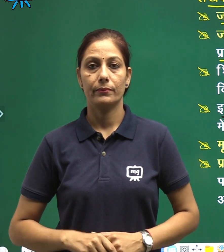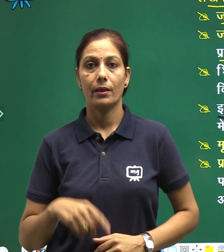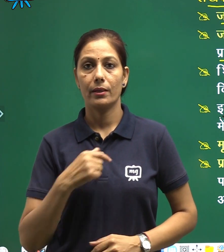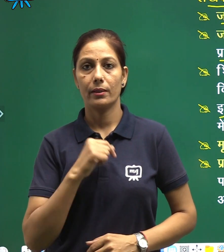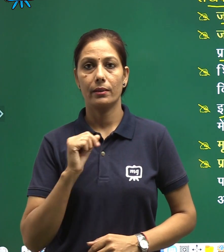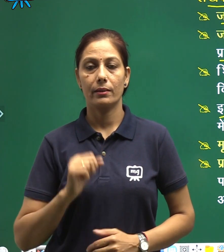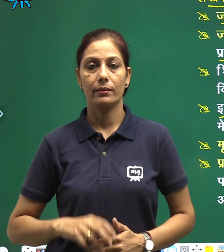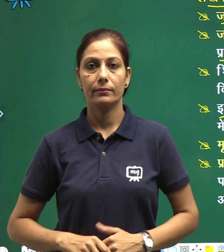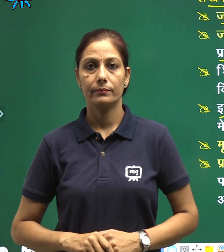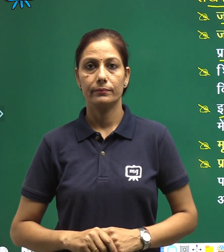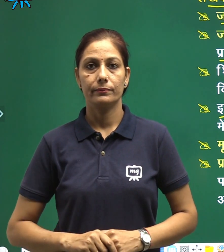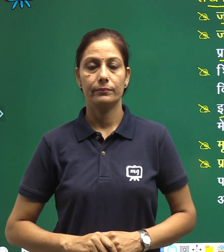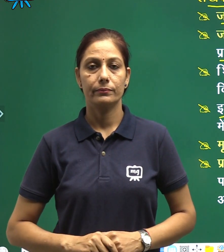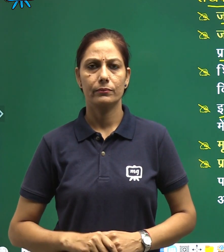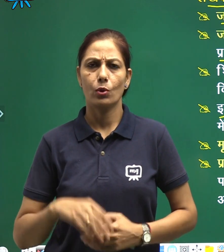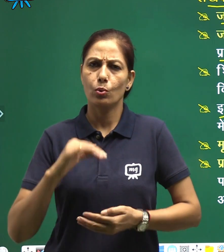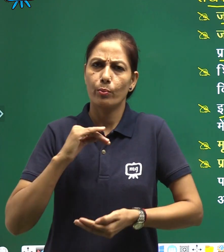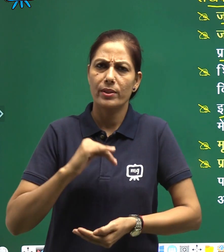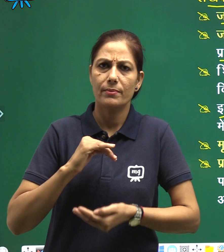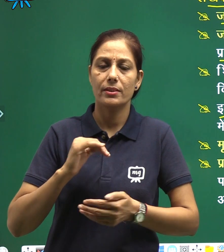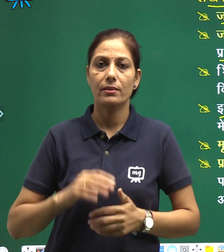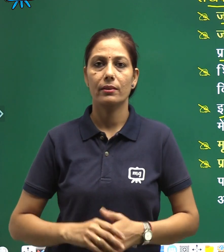इनकी बचपन से ही